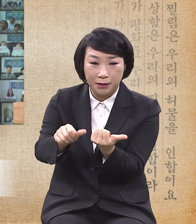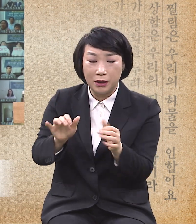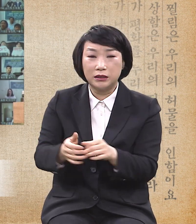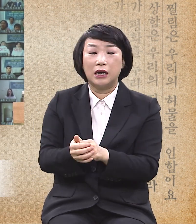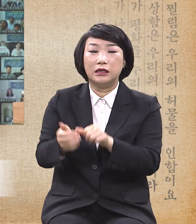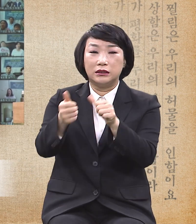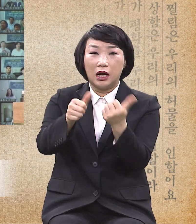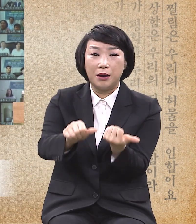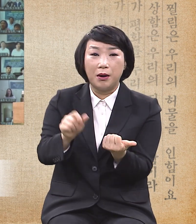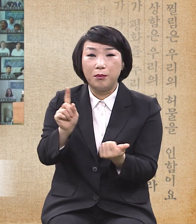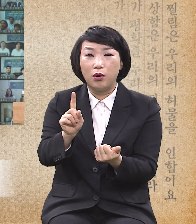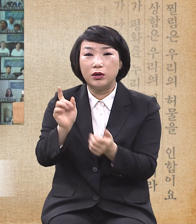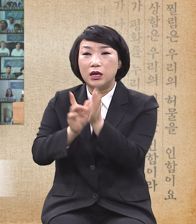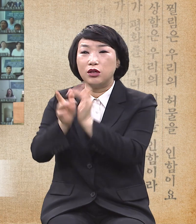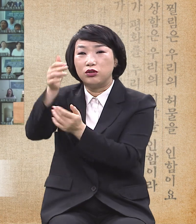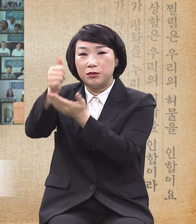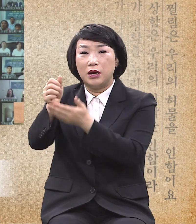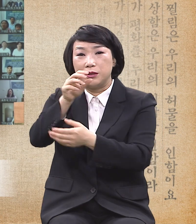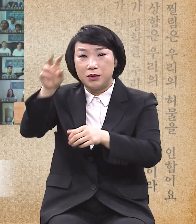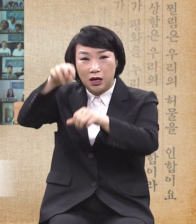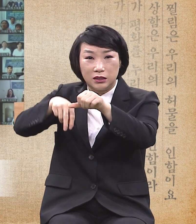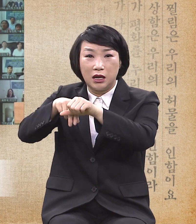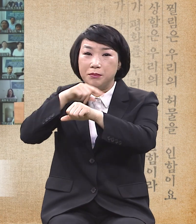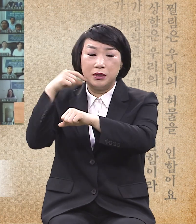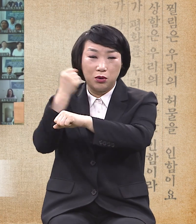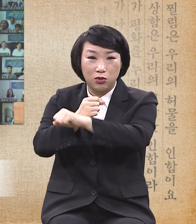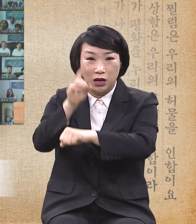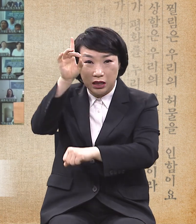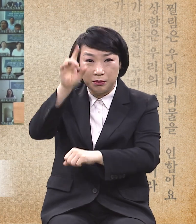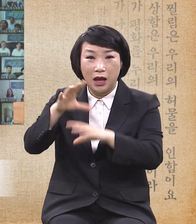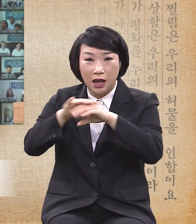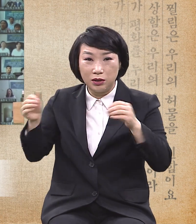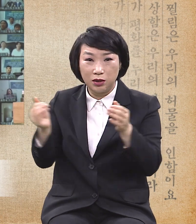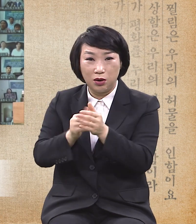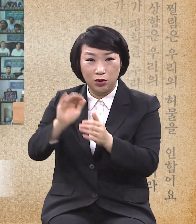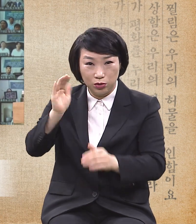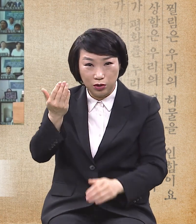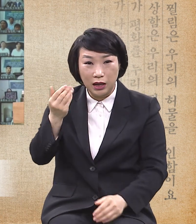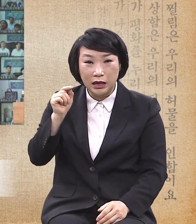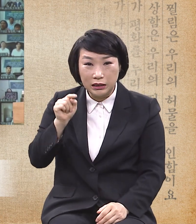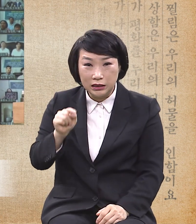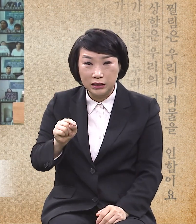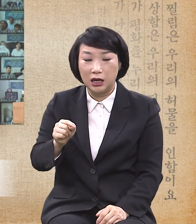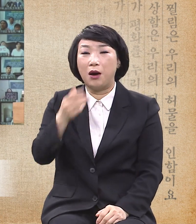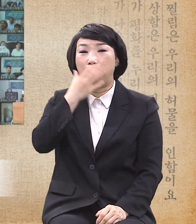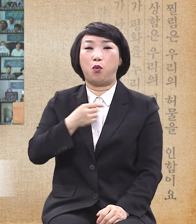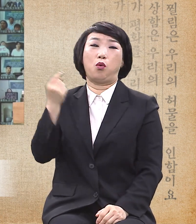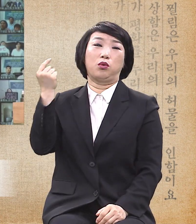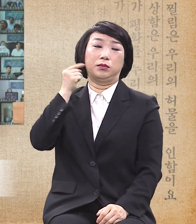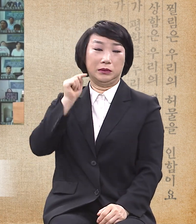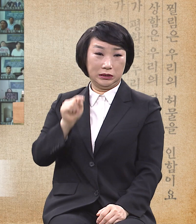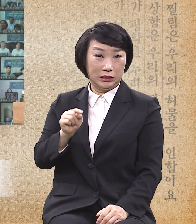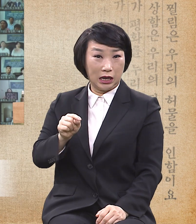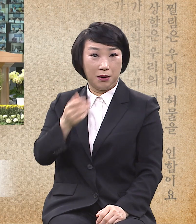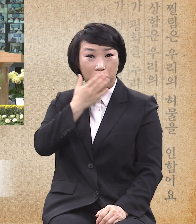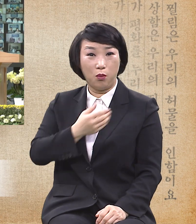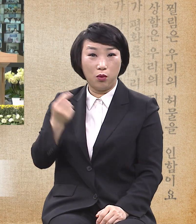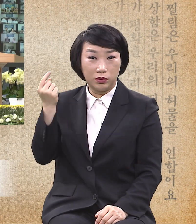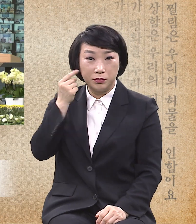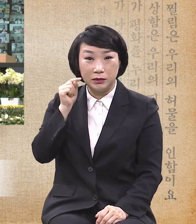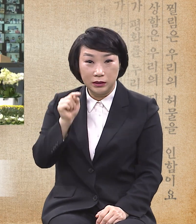예수 십자가의 피의 공로만이 해결할 수 있다. 이것이 복음이다 이 말이에요. 복음.